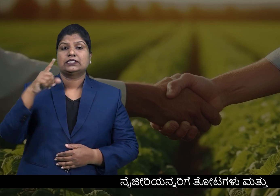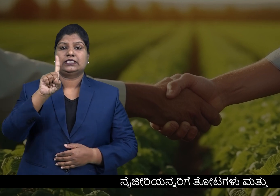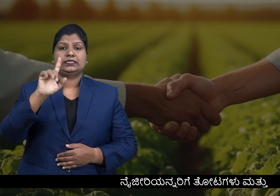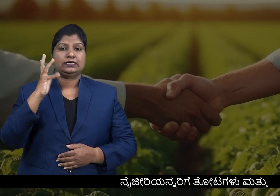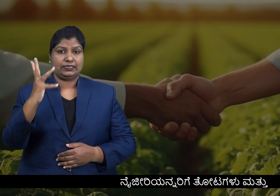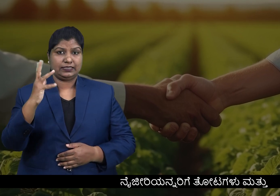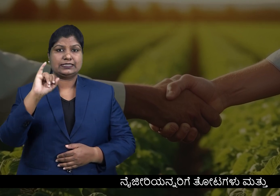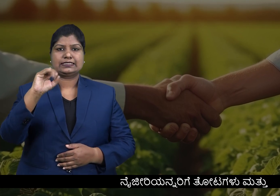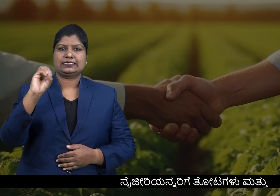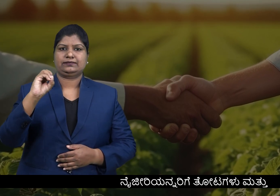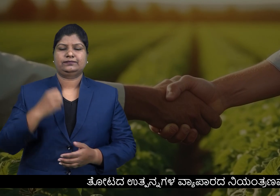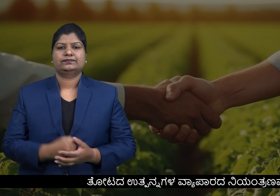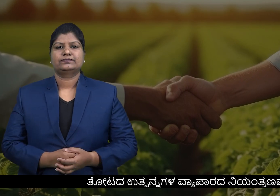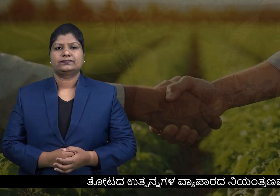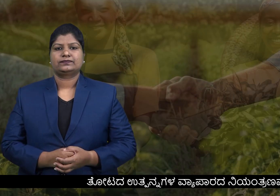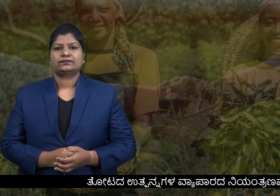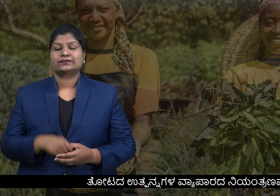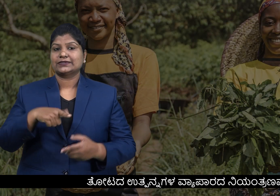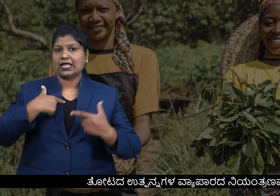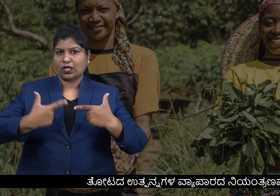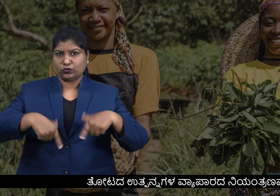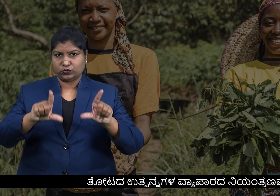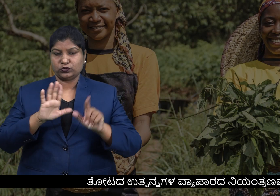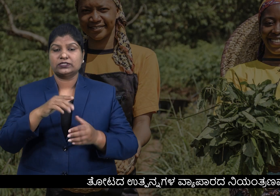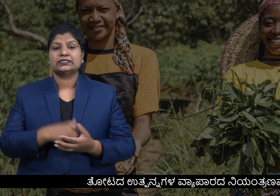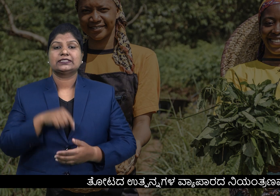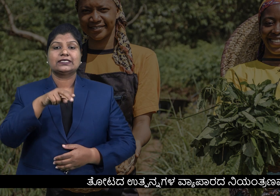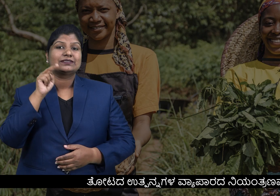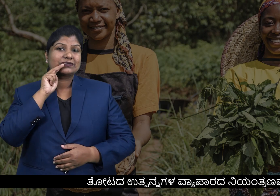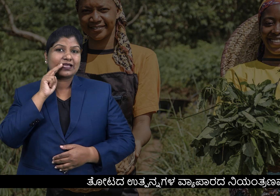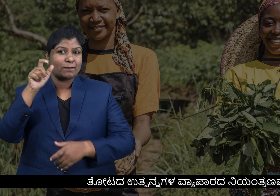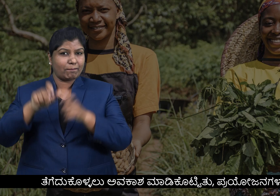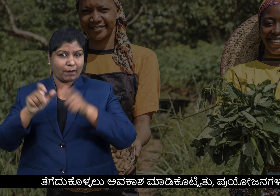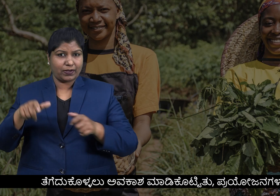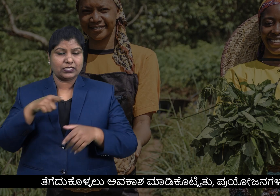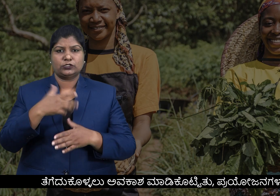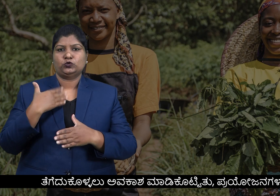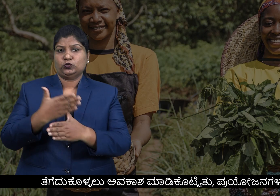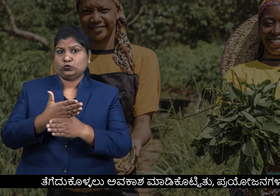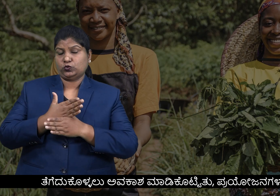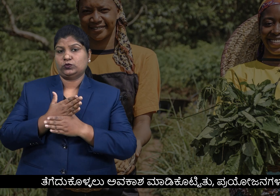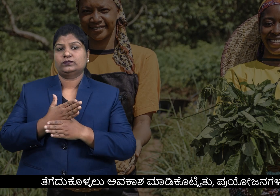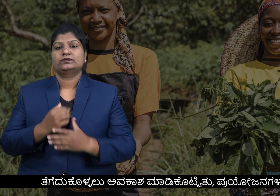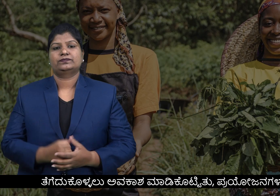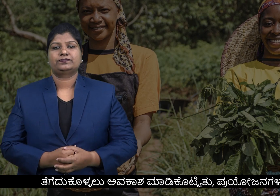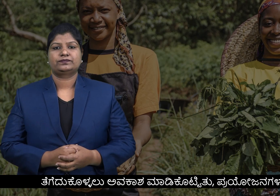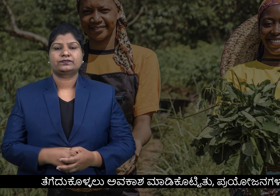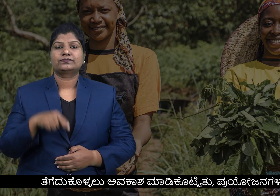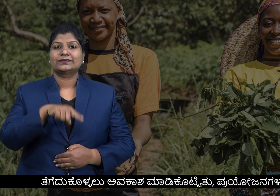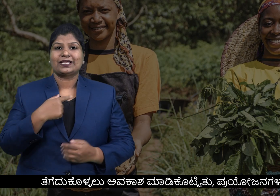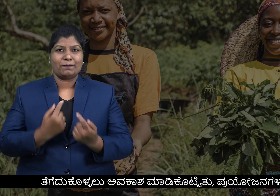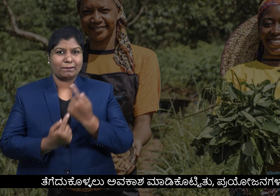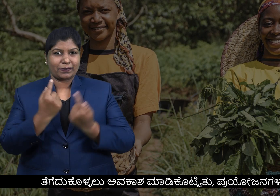ನೈಜೀರಿಯನ್ನರಿಗೆ ತೋಟಗಳು ಮತ್ತು ತೋಟದ ಉತ್ಪನ್ನಗಳ ವ್ಯಾಪಾರದ ನಿಯಂತ್ರಣವನ್ನು ತೆಗೆದುಕೊಳ್ಳಲು ಅವಕಾಶ